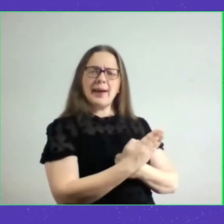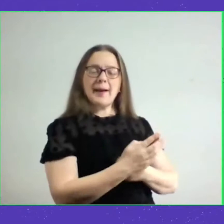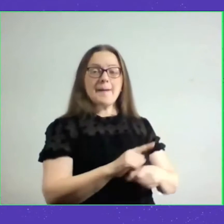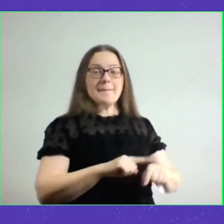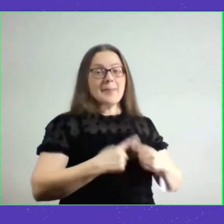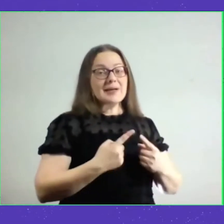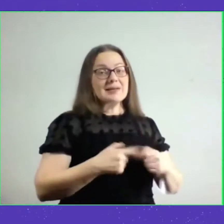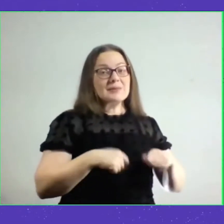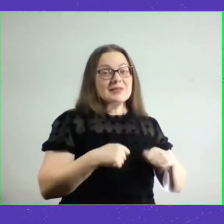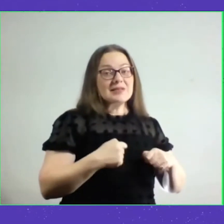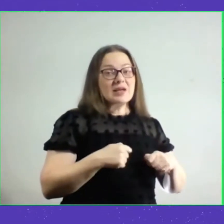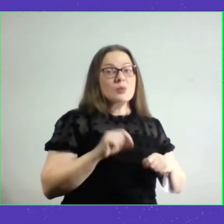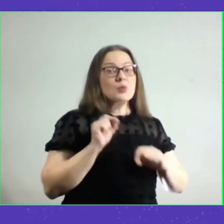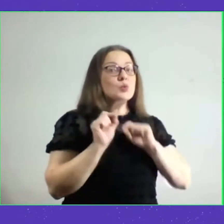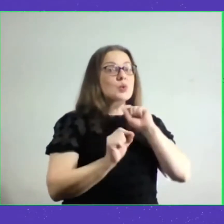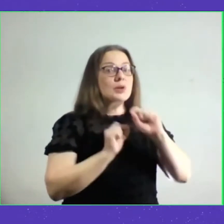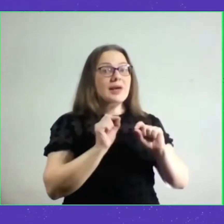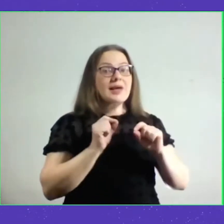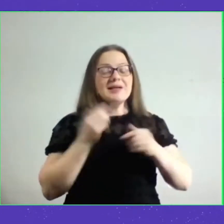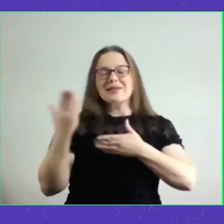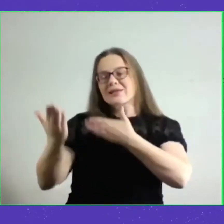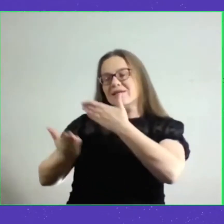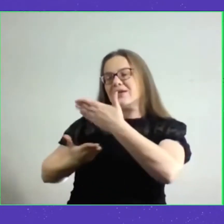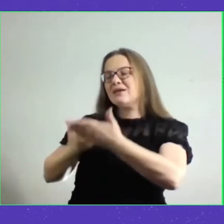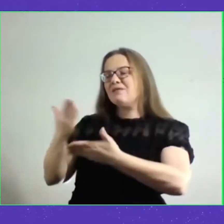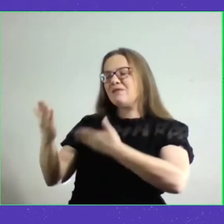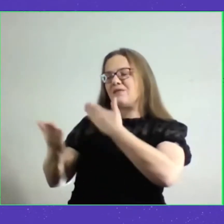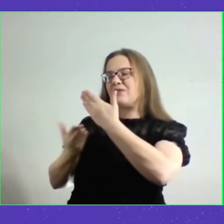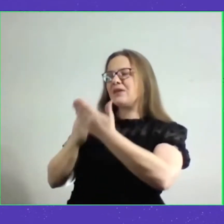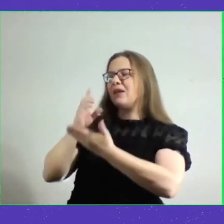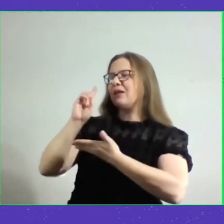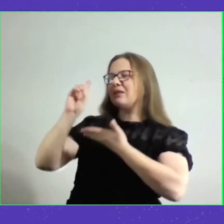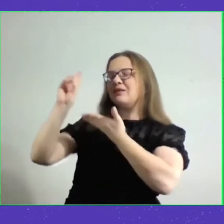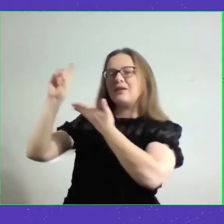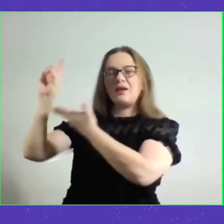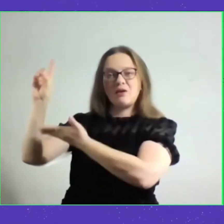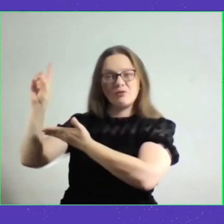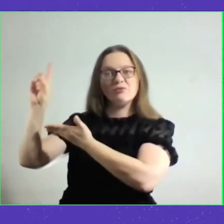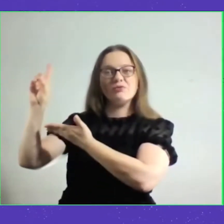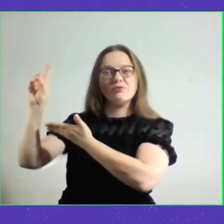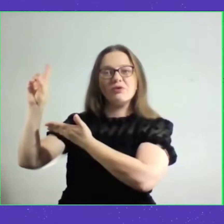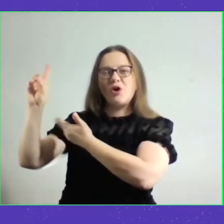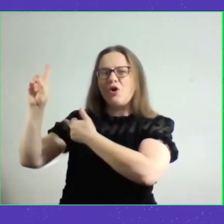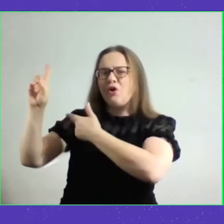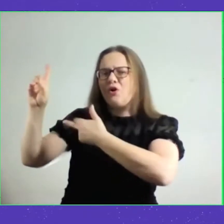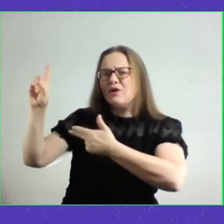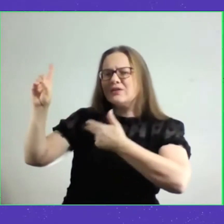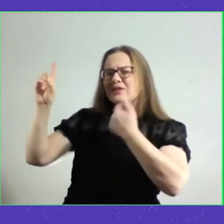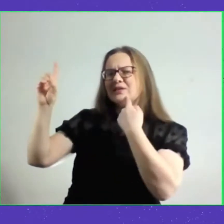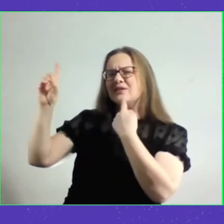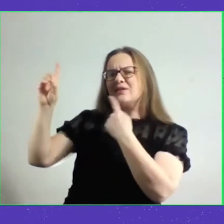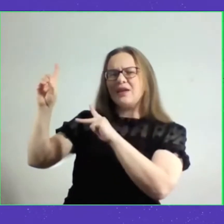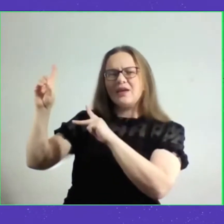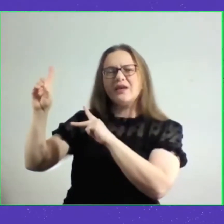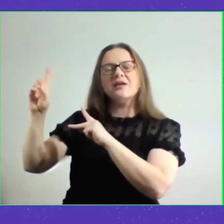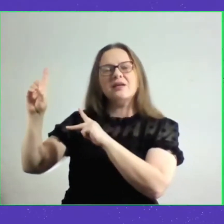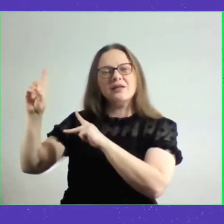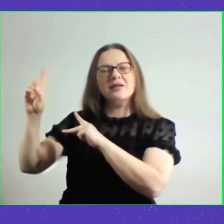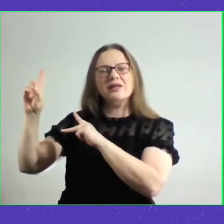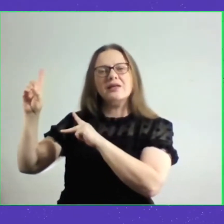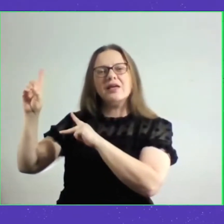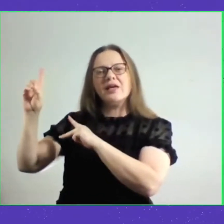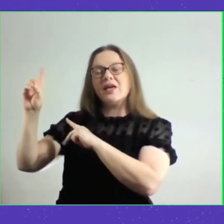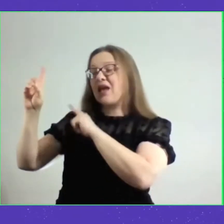Deus. O Senhor quer nos tirar dessa terra e nos levar para um ambiente onde Ele governa. O que